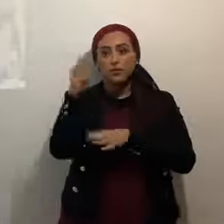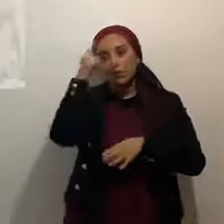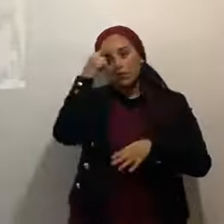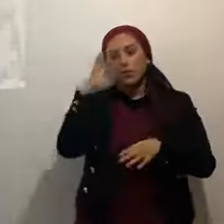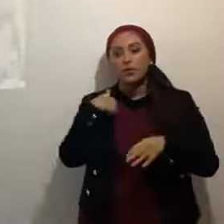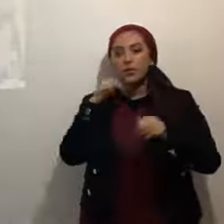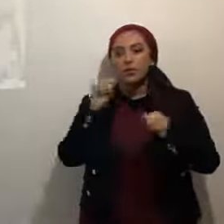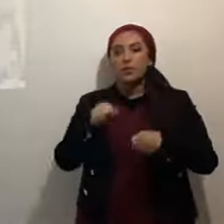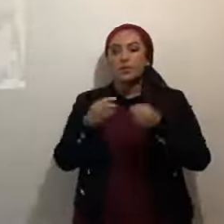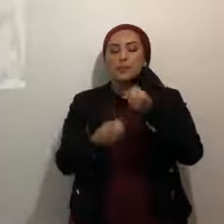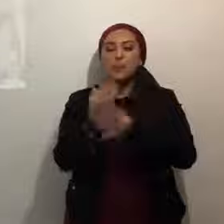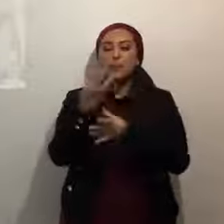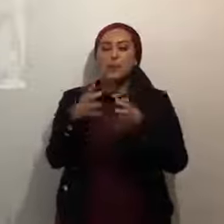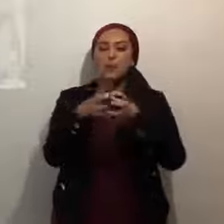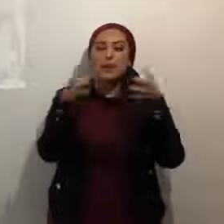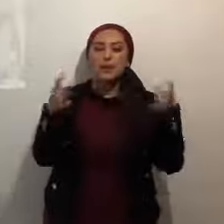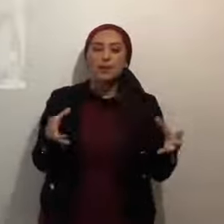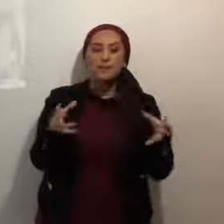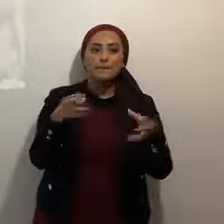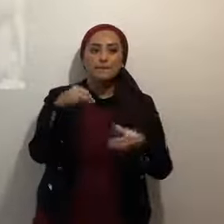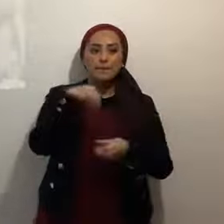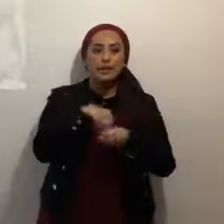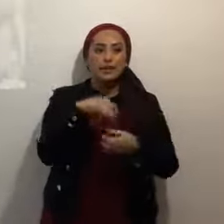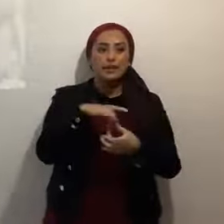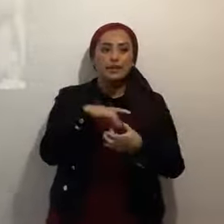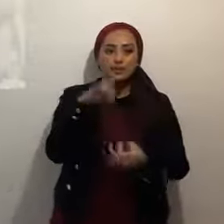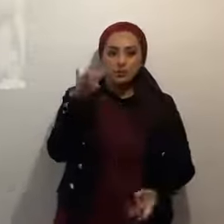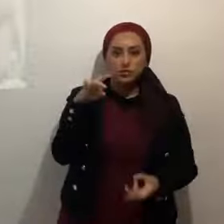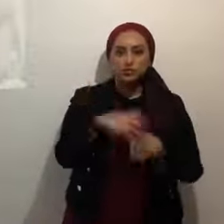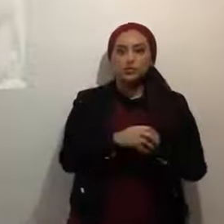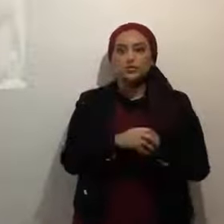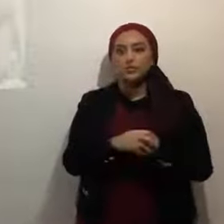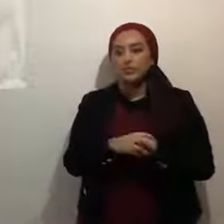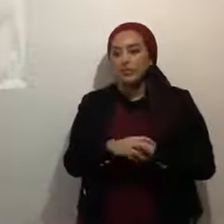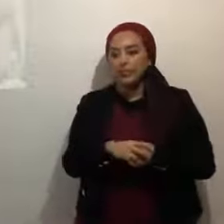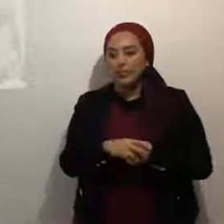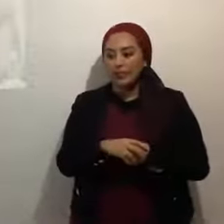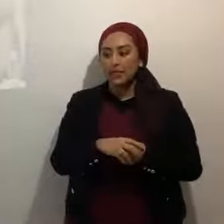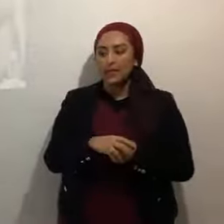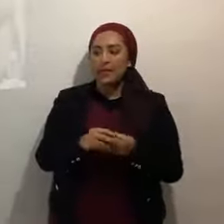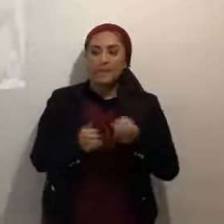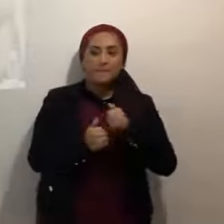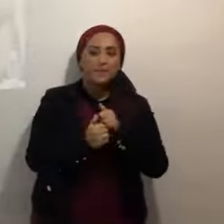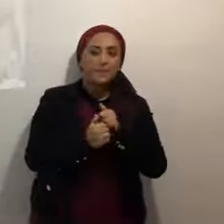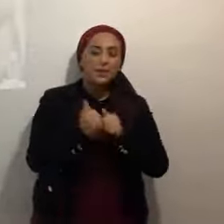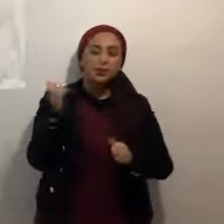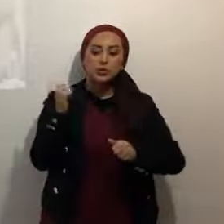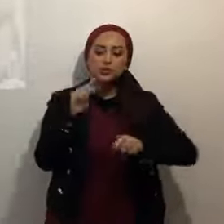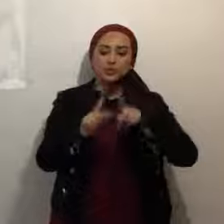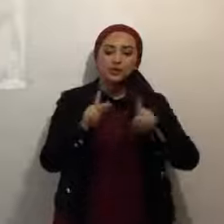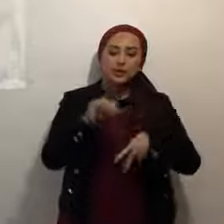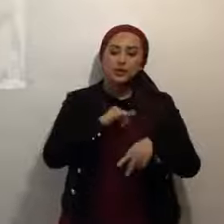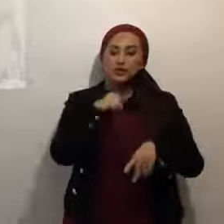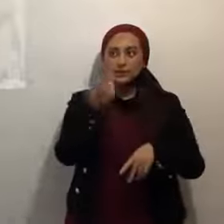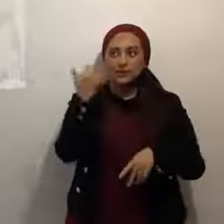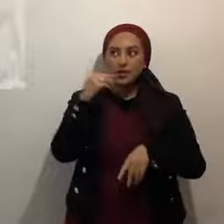mucho en lo espiritual. Entonces, la mayoría de las personas, yo dije el miércoles que les íbamos a presentar